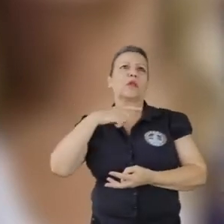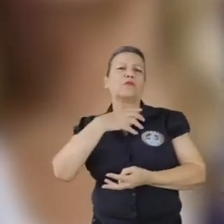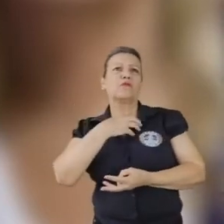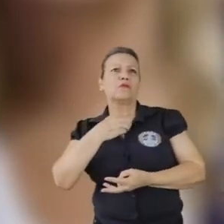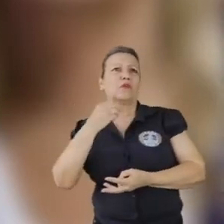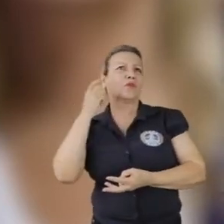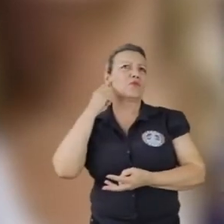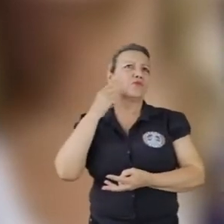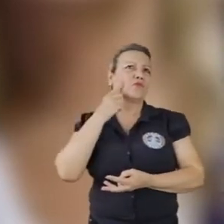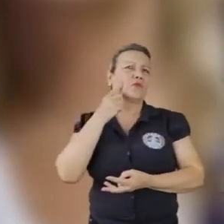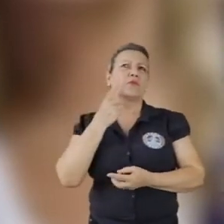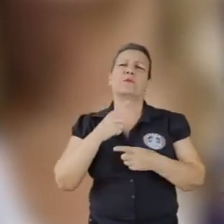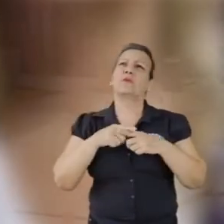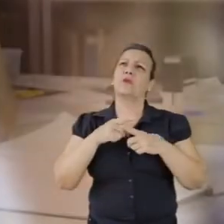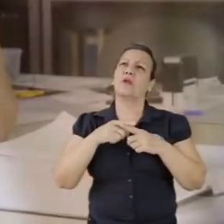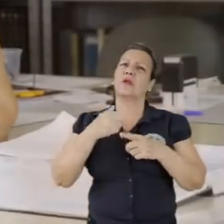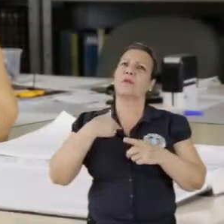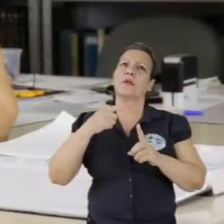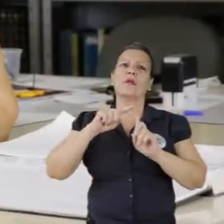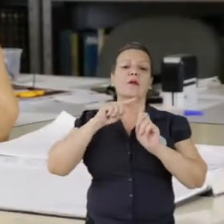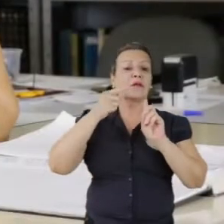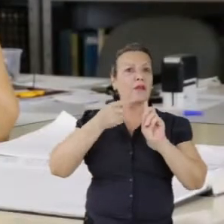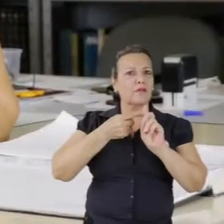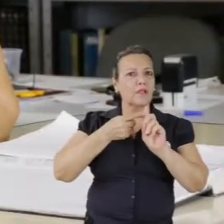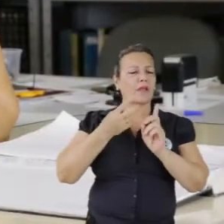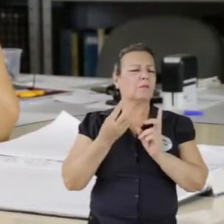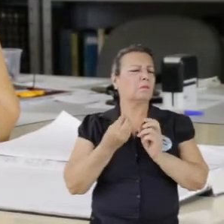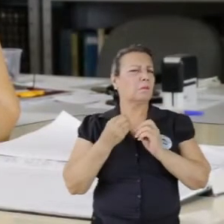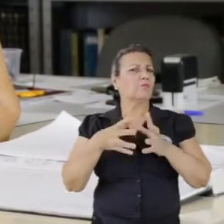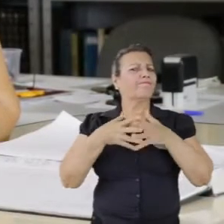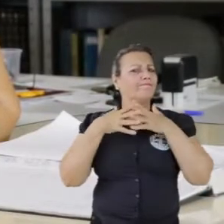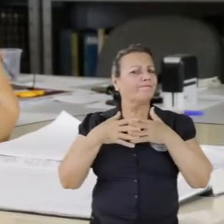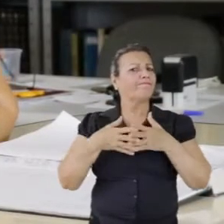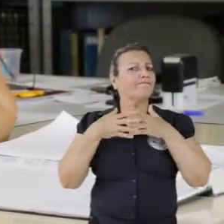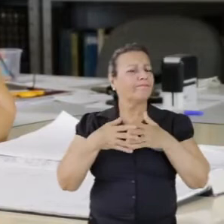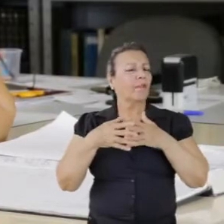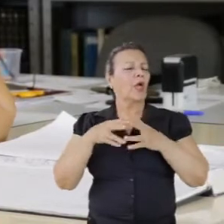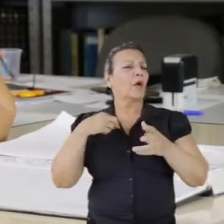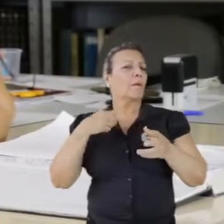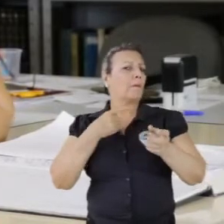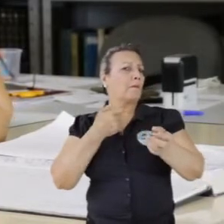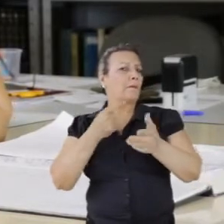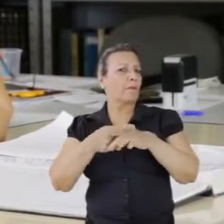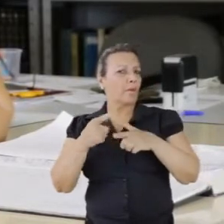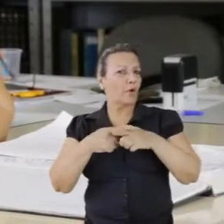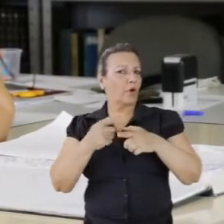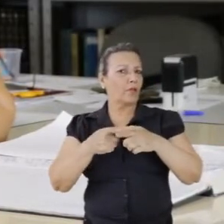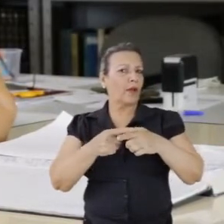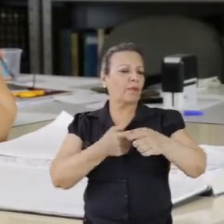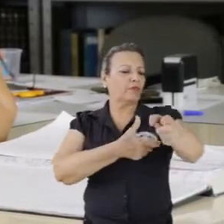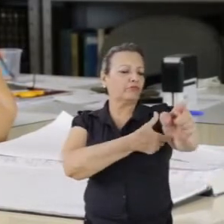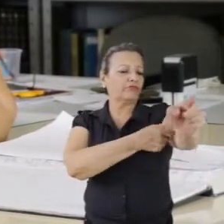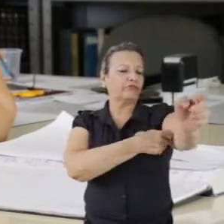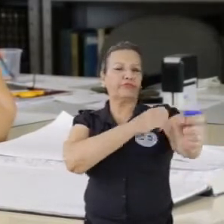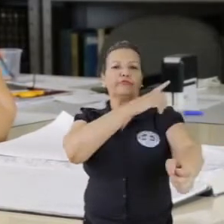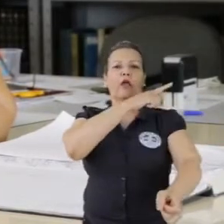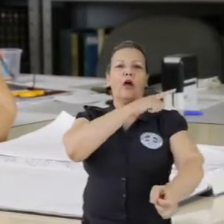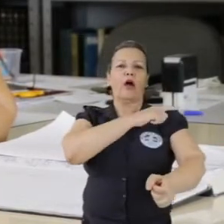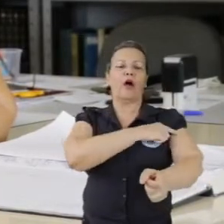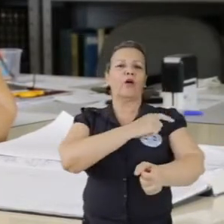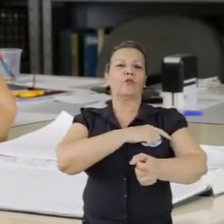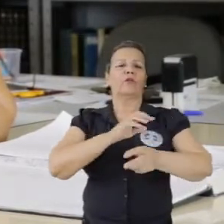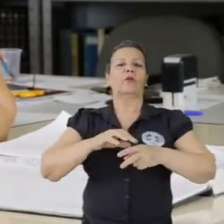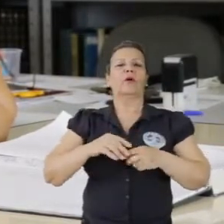muito difícil quando eu soube que eu teria um filho surdo, porque a minha gravidez foi